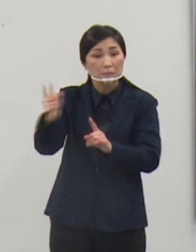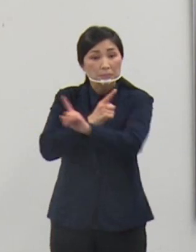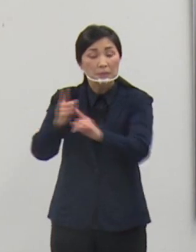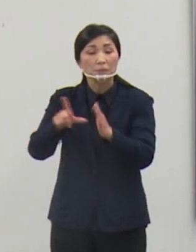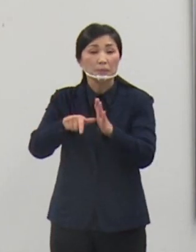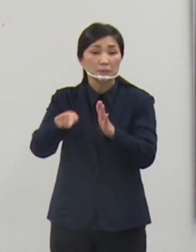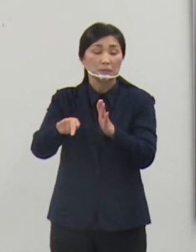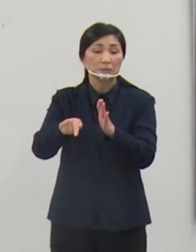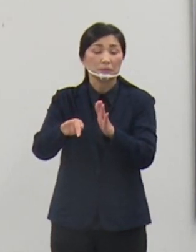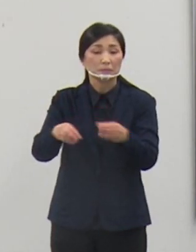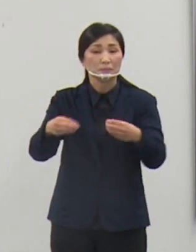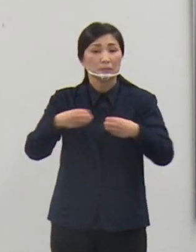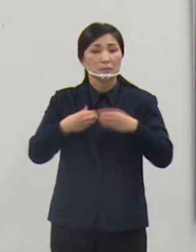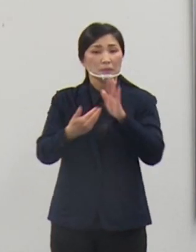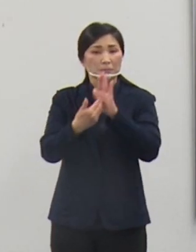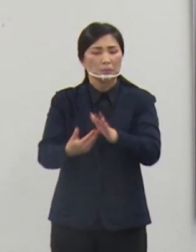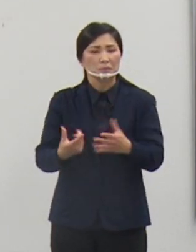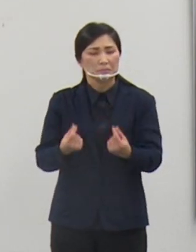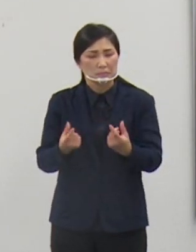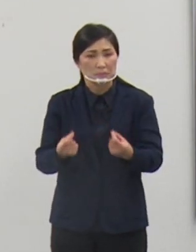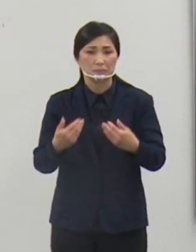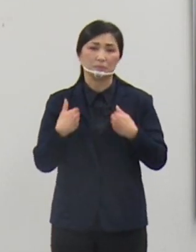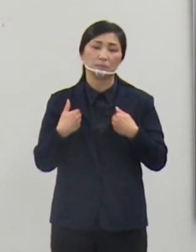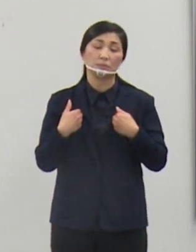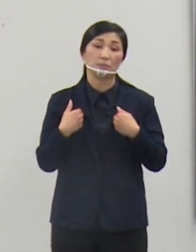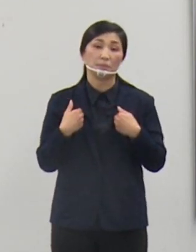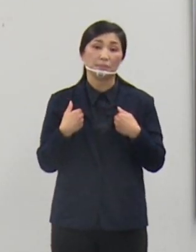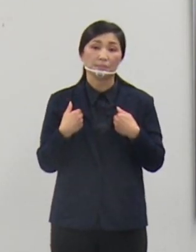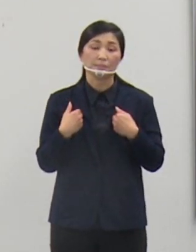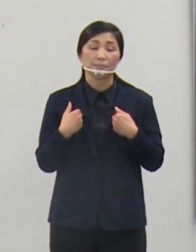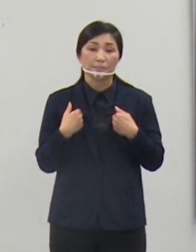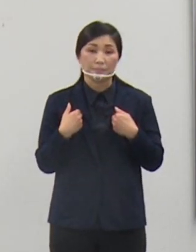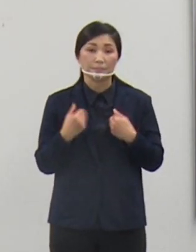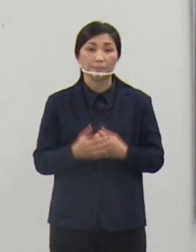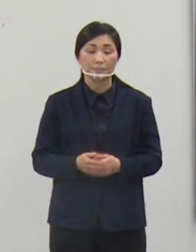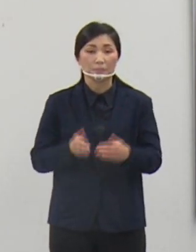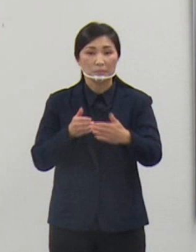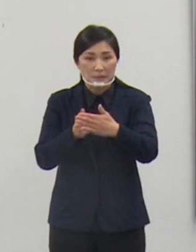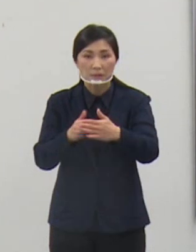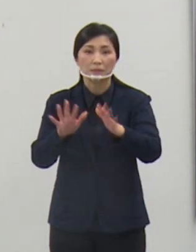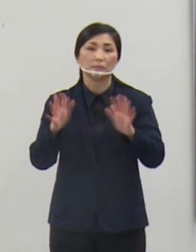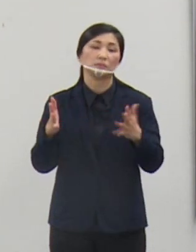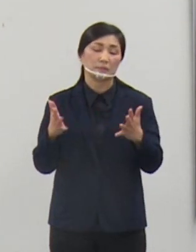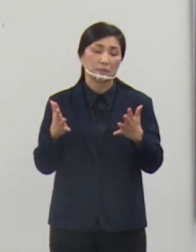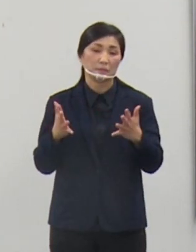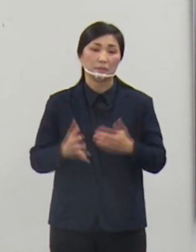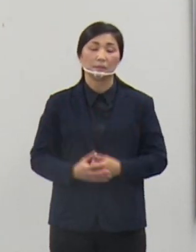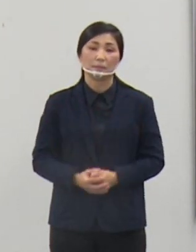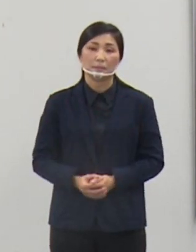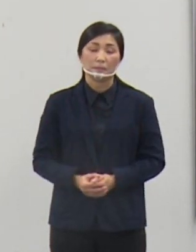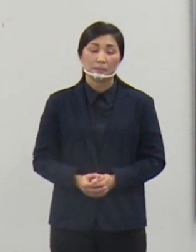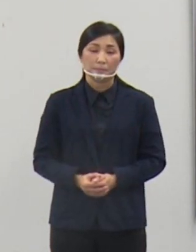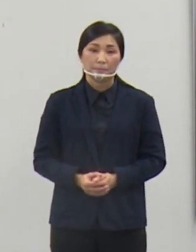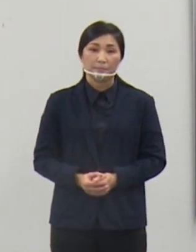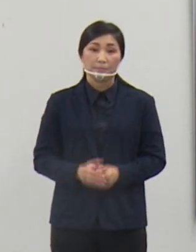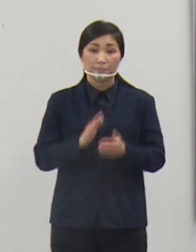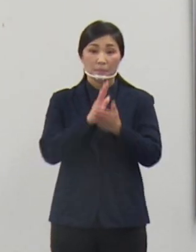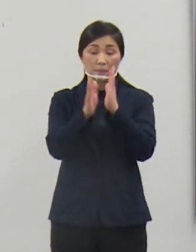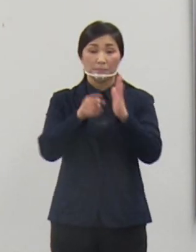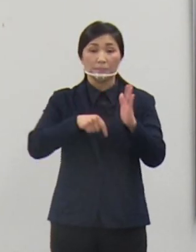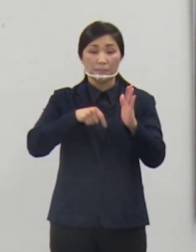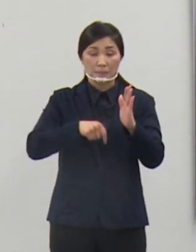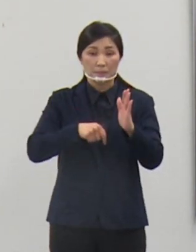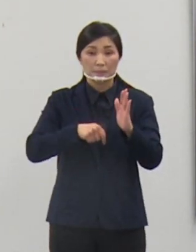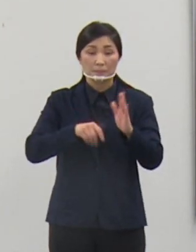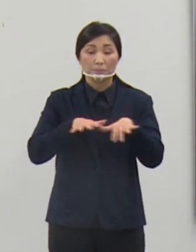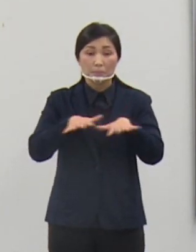本的な感染防止対策を徹底することで特段の制限はありません。また本県にまん延防止